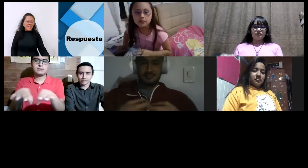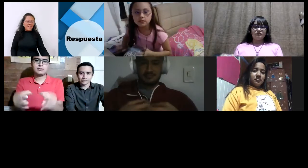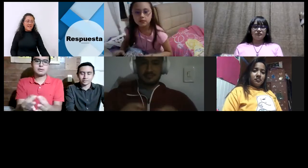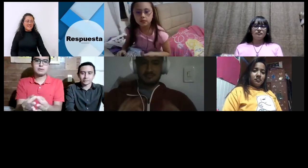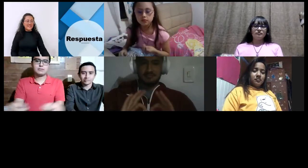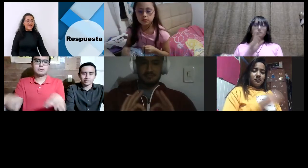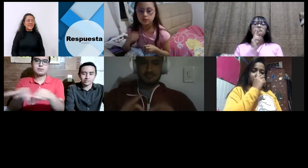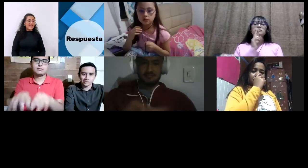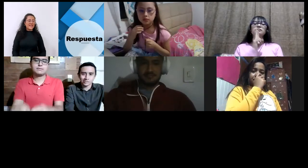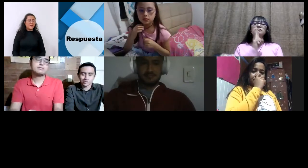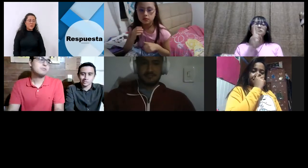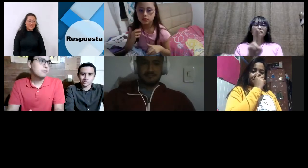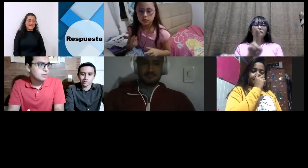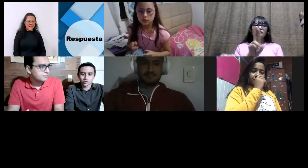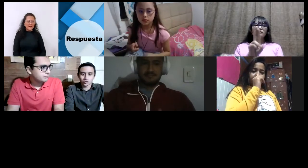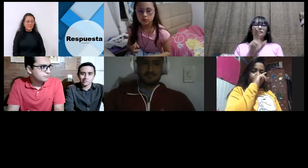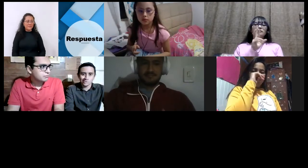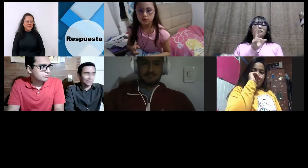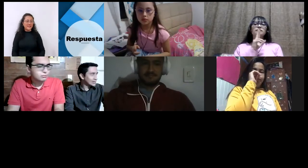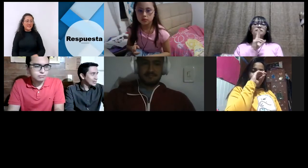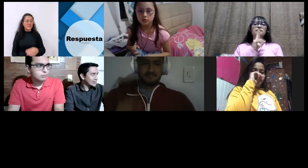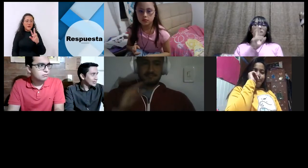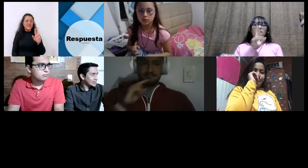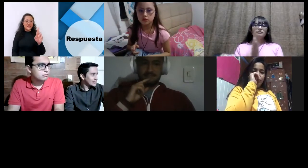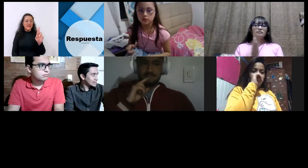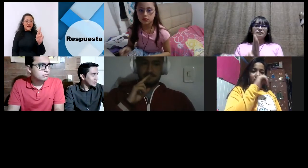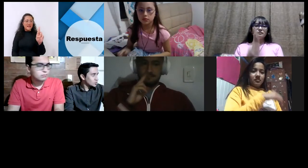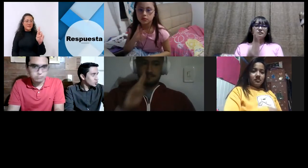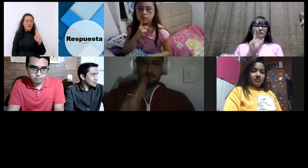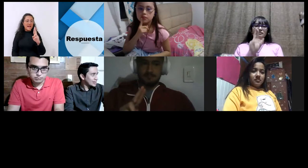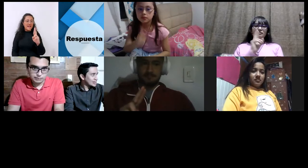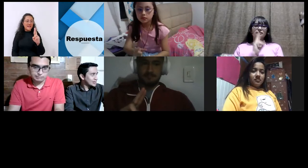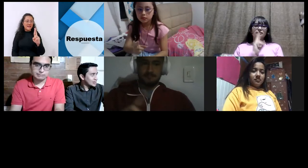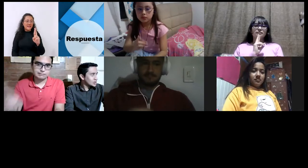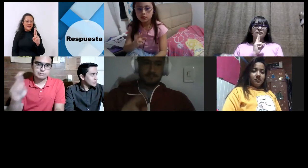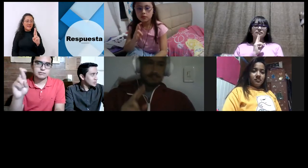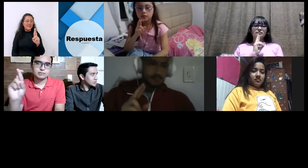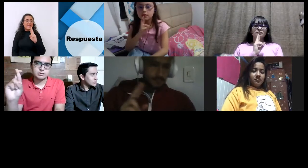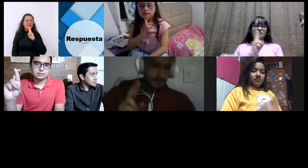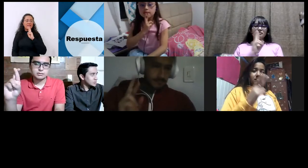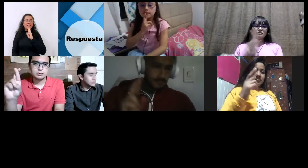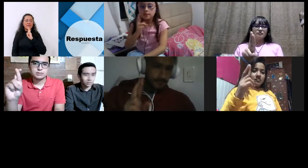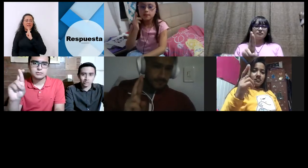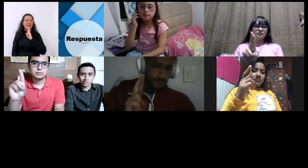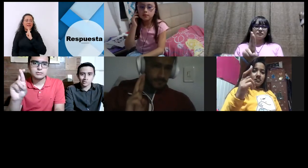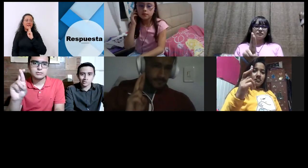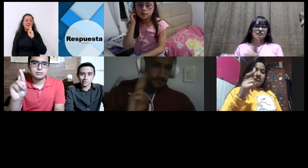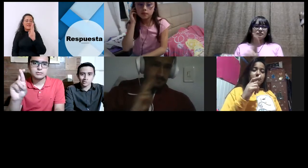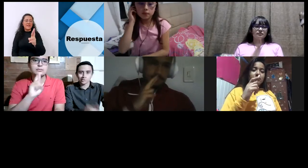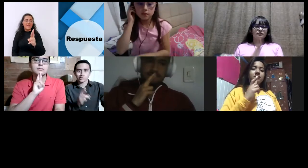La seña de respuesta. Respuesta. Hacemos la R y viene de aquí hacia